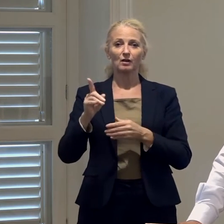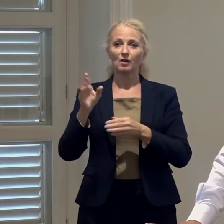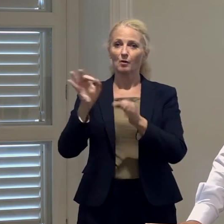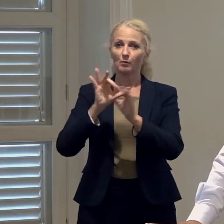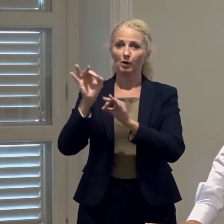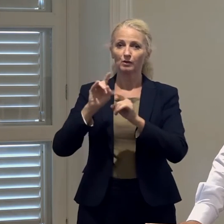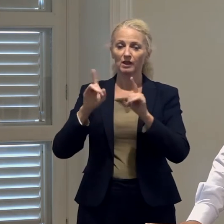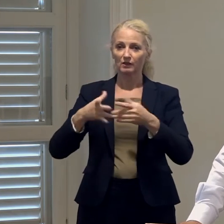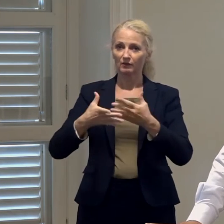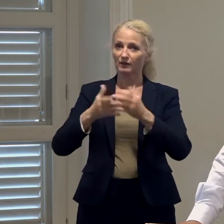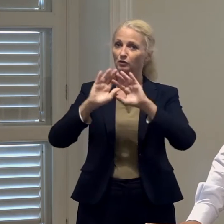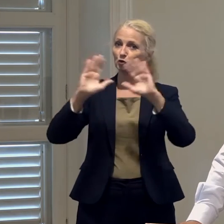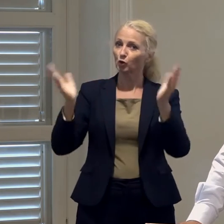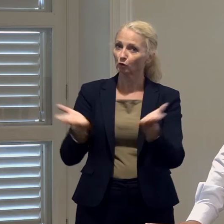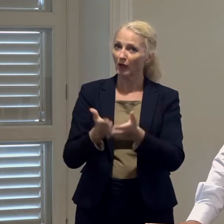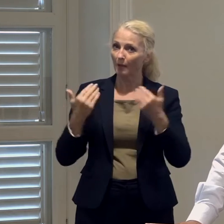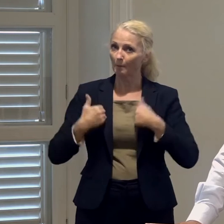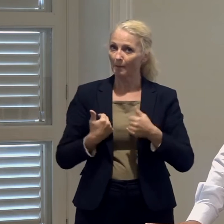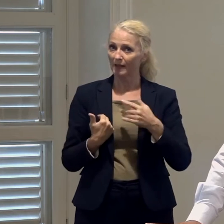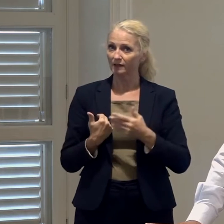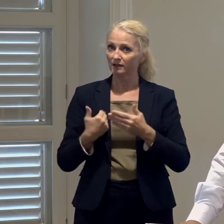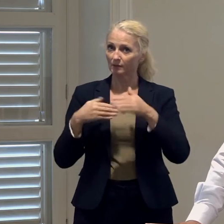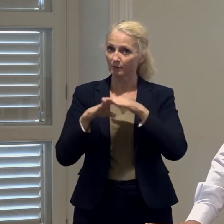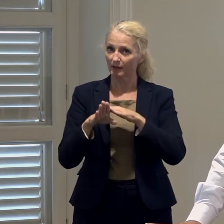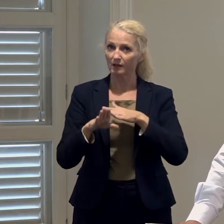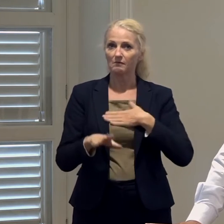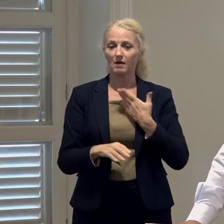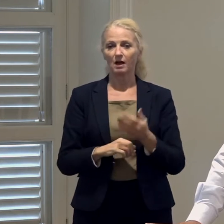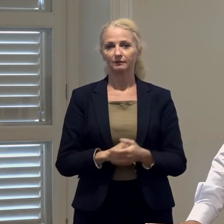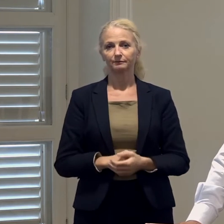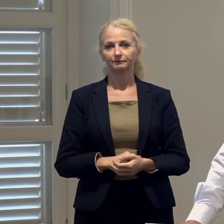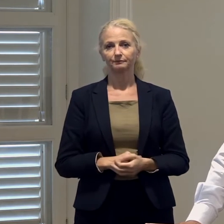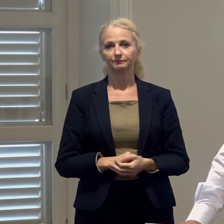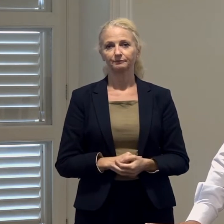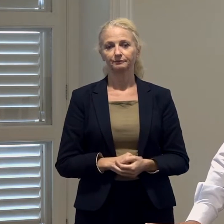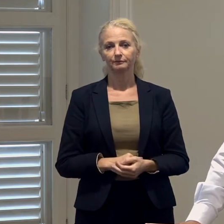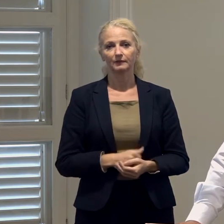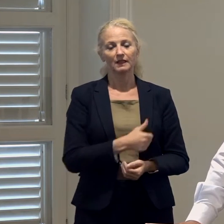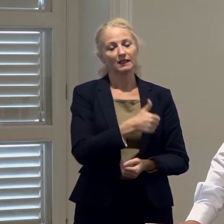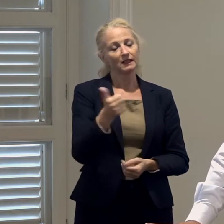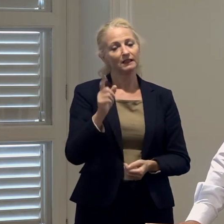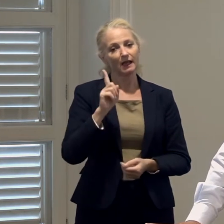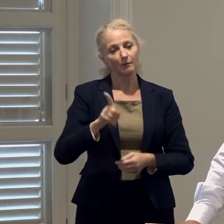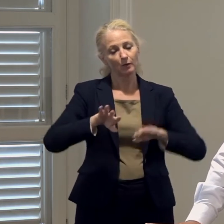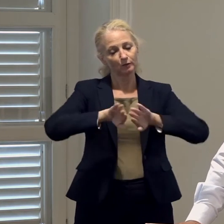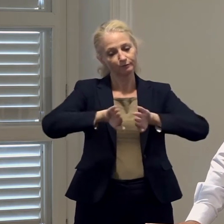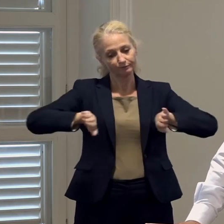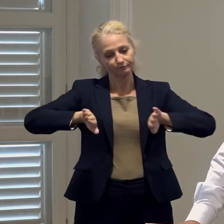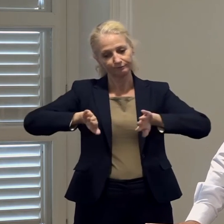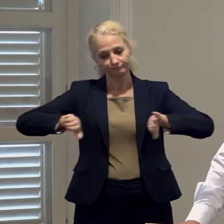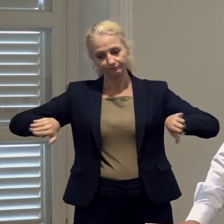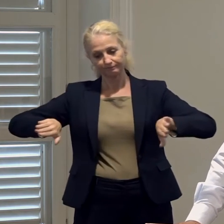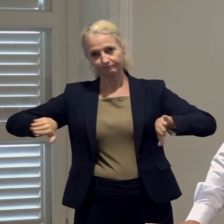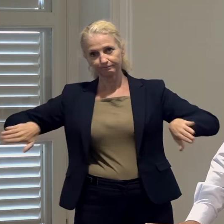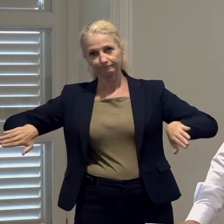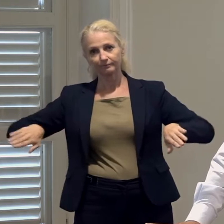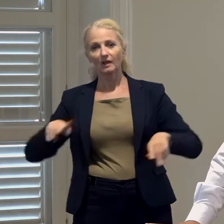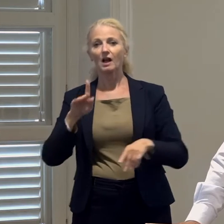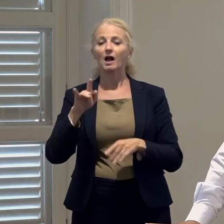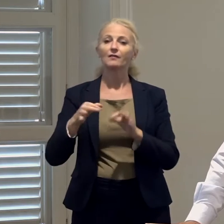zijn. Iedereen moet een afstand van 1,5 meter houden bij de aanwezigheid.